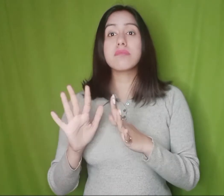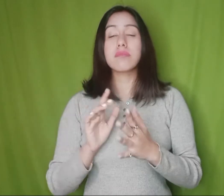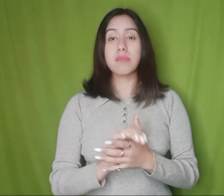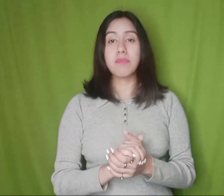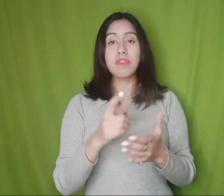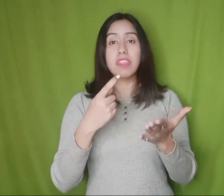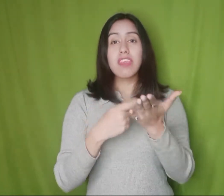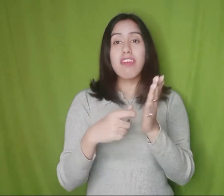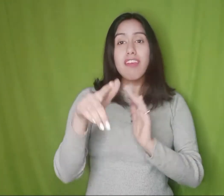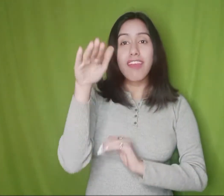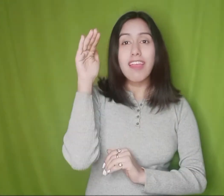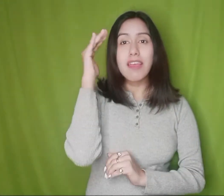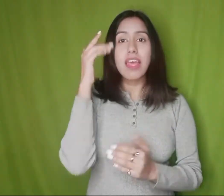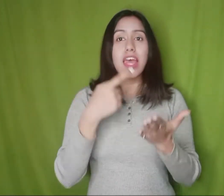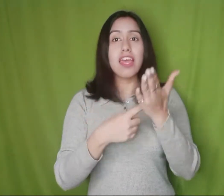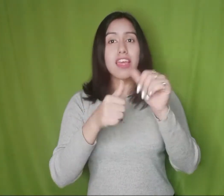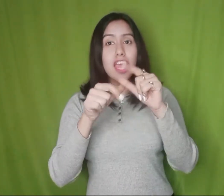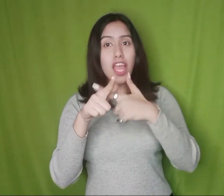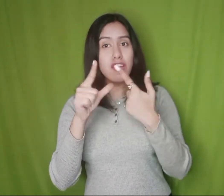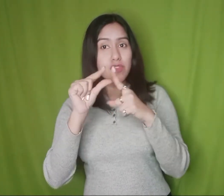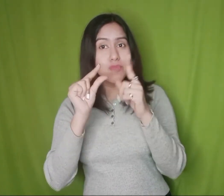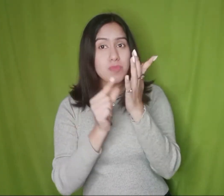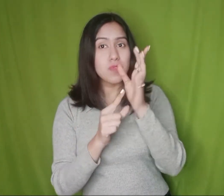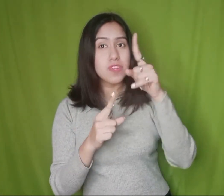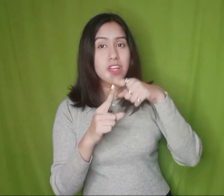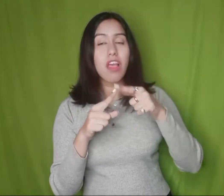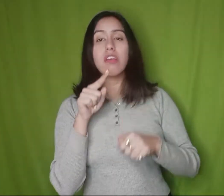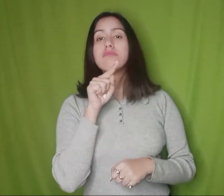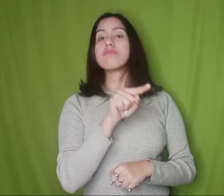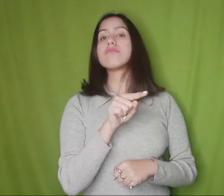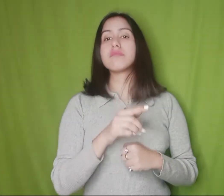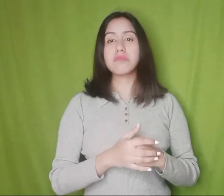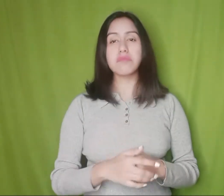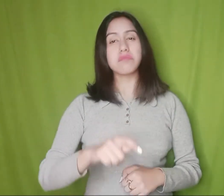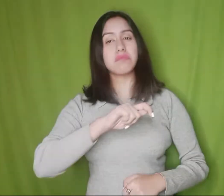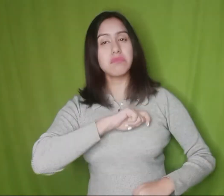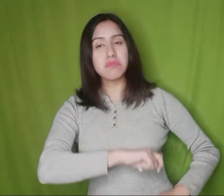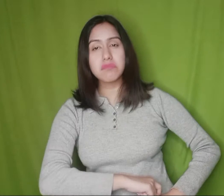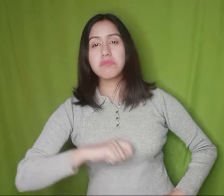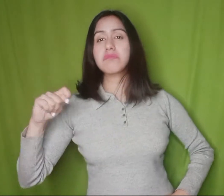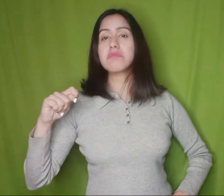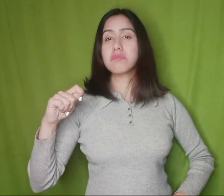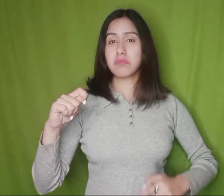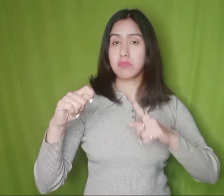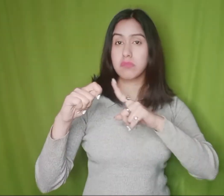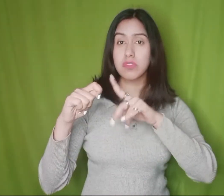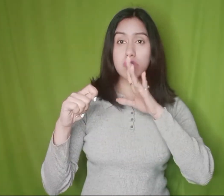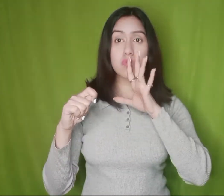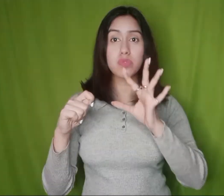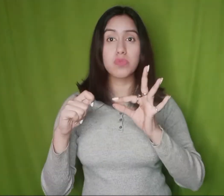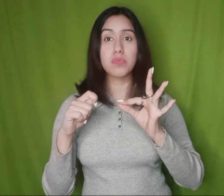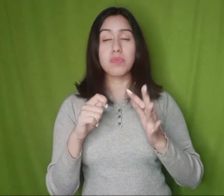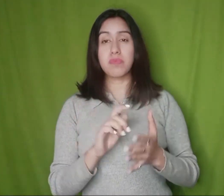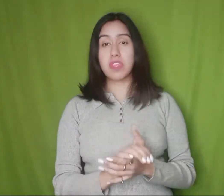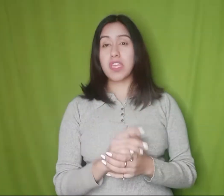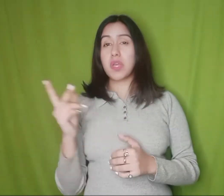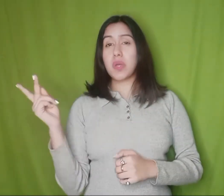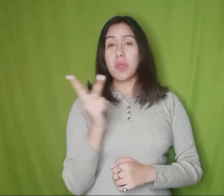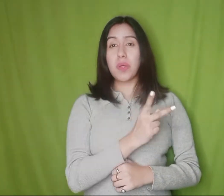थे। ये वो दौर था जब तलवार तलवार को पूछती थी और धर्म के नाम पर सर उतारे जाने में 1 मिनट